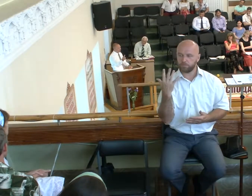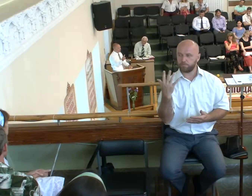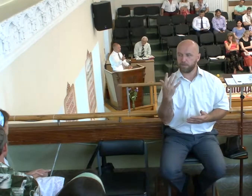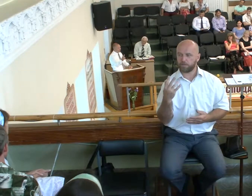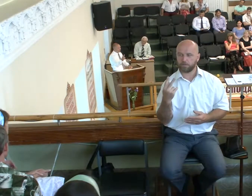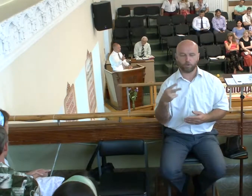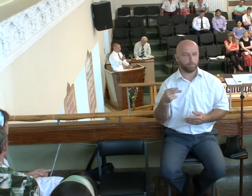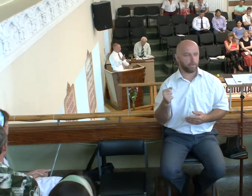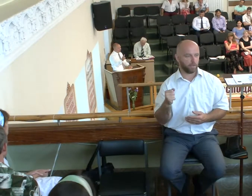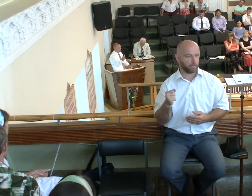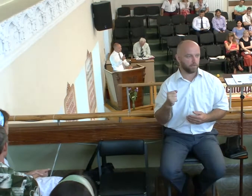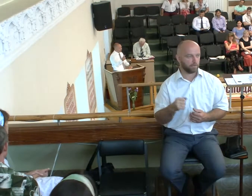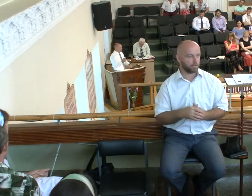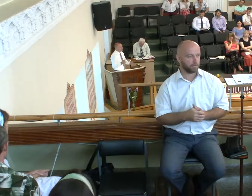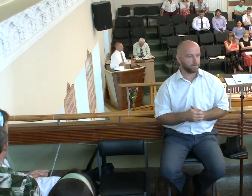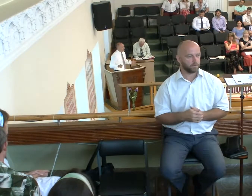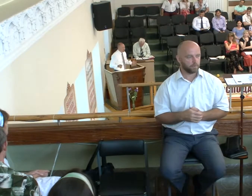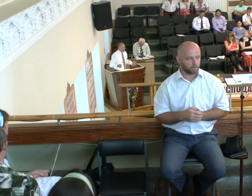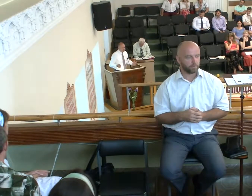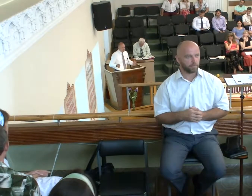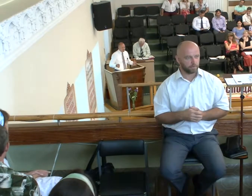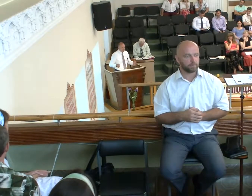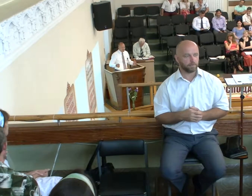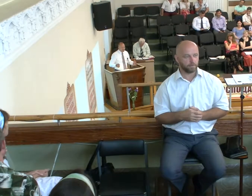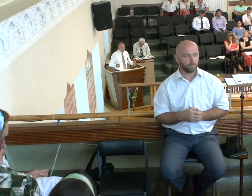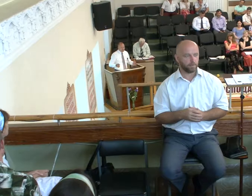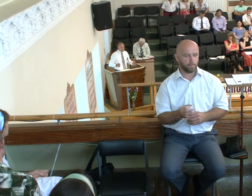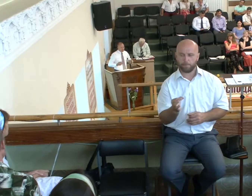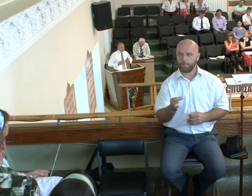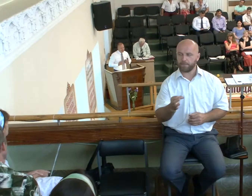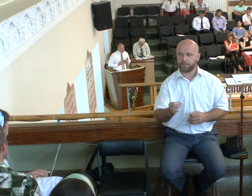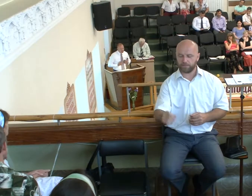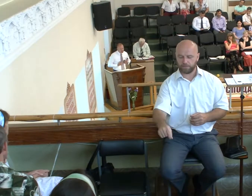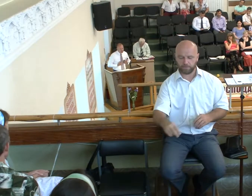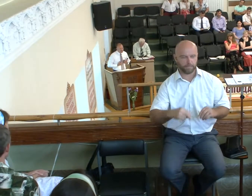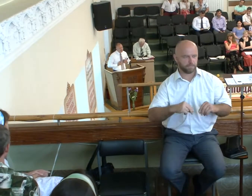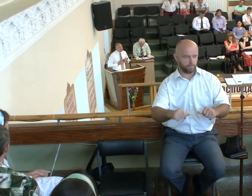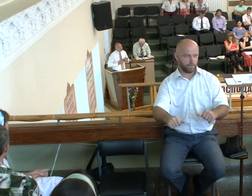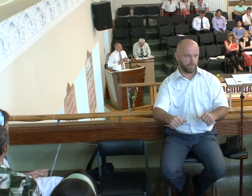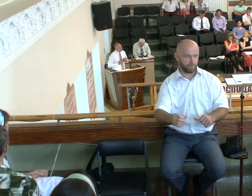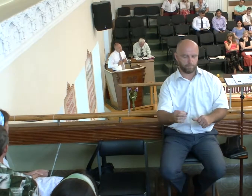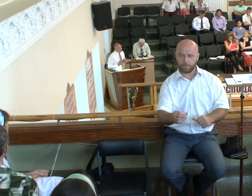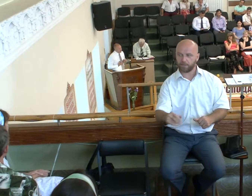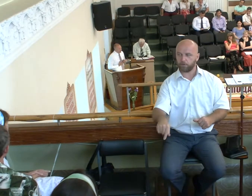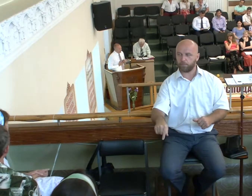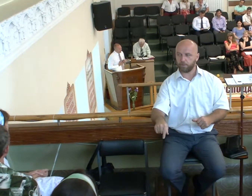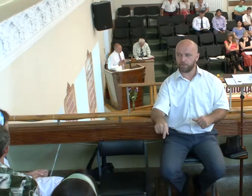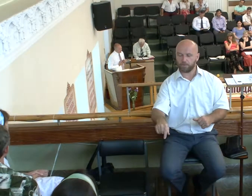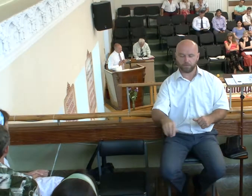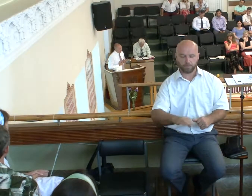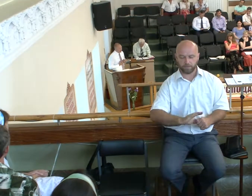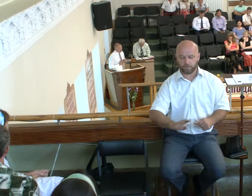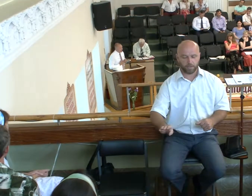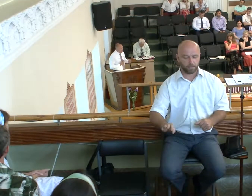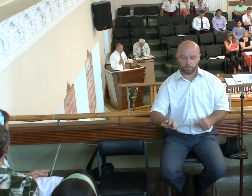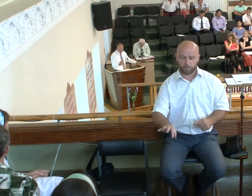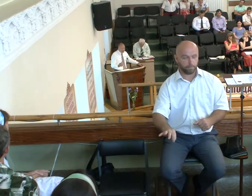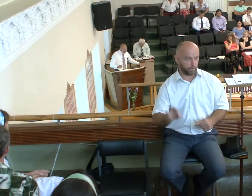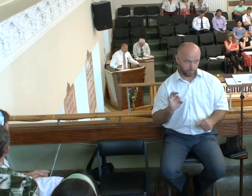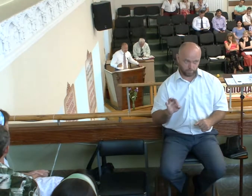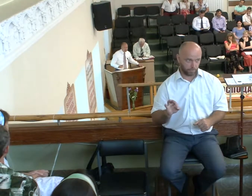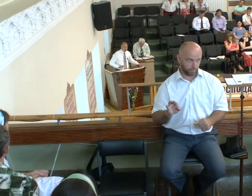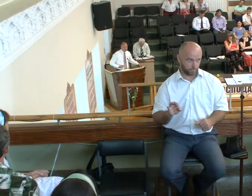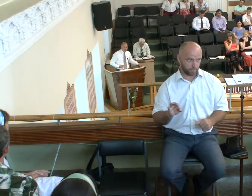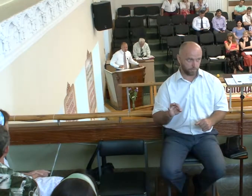копеек. Да все видели. Я признаюсь вам честно, не всегда я ее поднимаю. И на